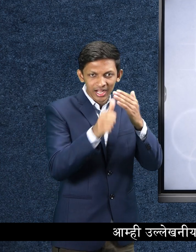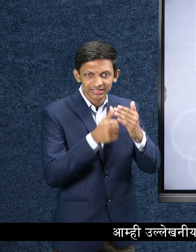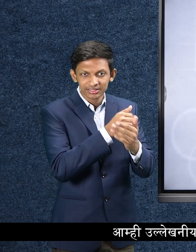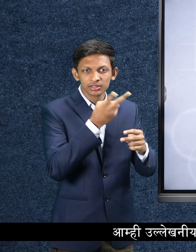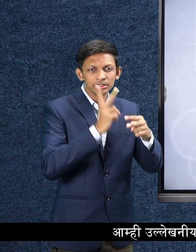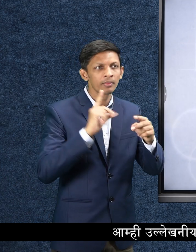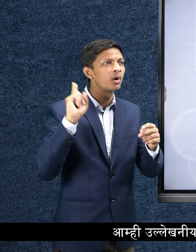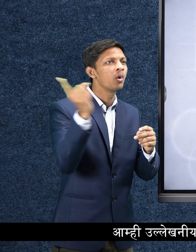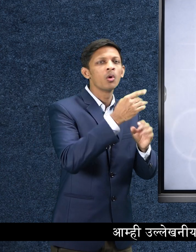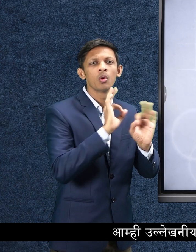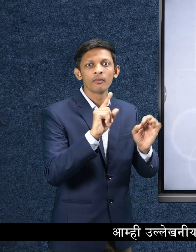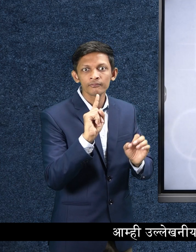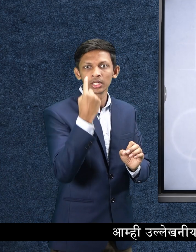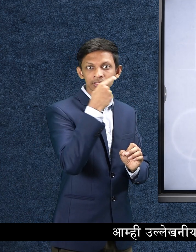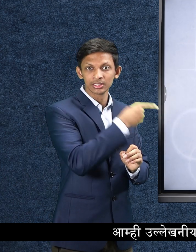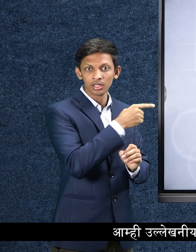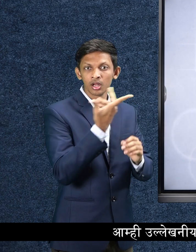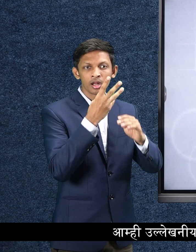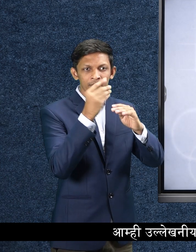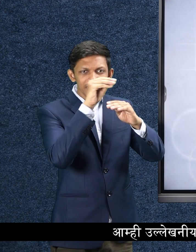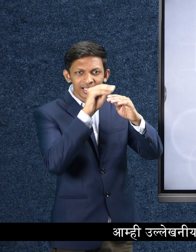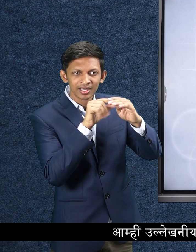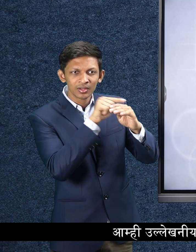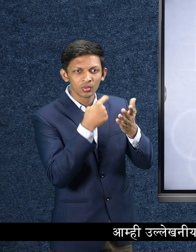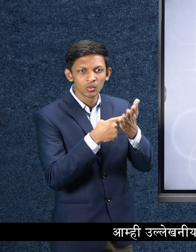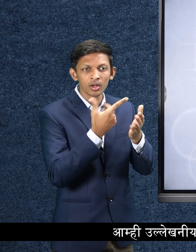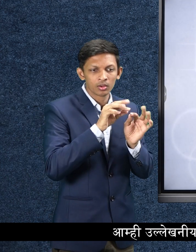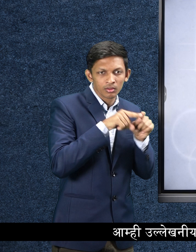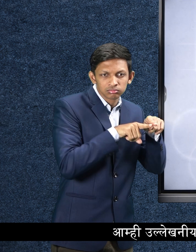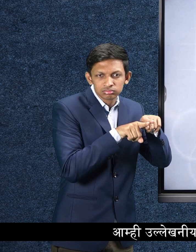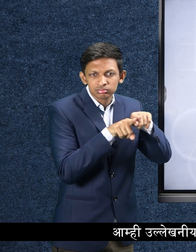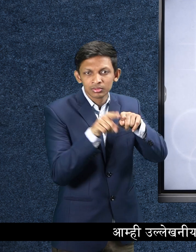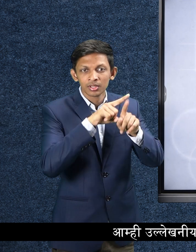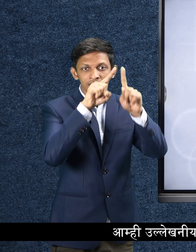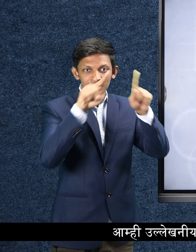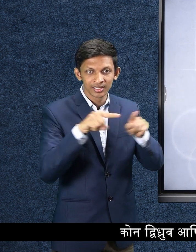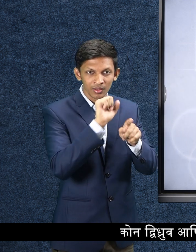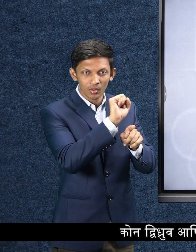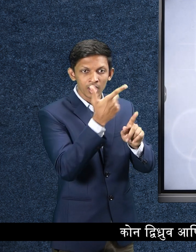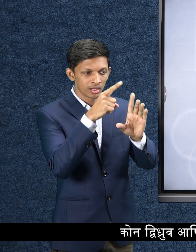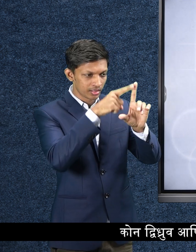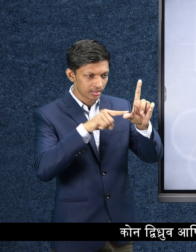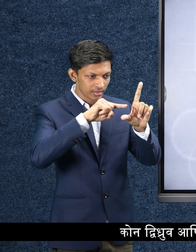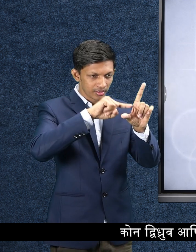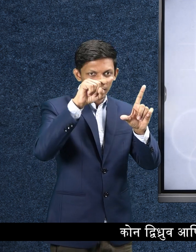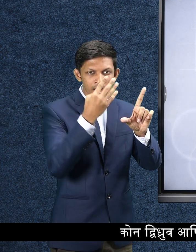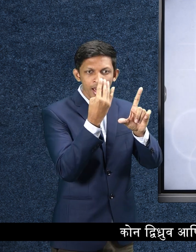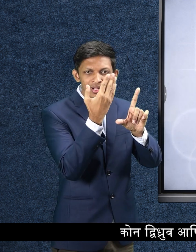उल्लेखनीय गोष्टींचा उलगडा करू आणि समांतर रेषांचे गुणधर्म, कोन द्विध्रुव